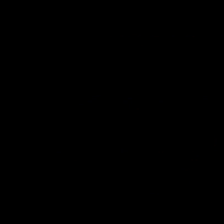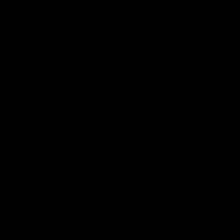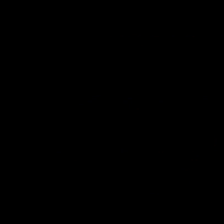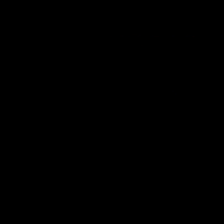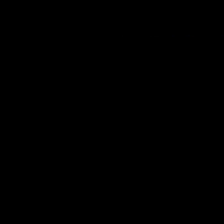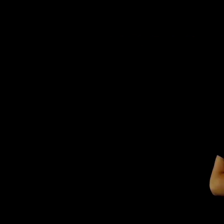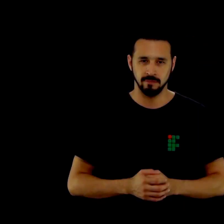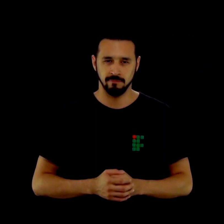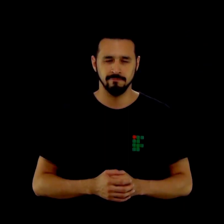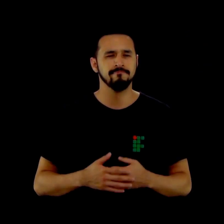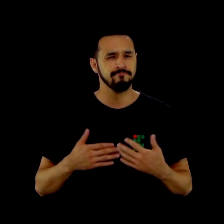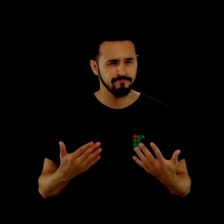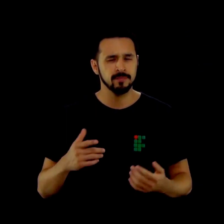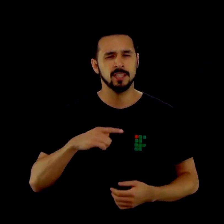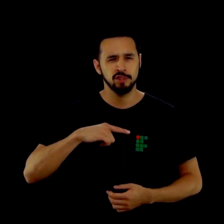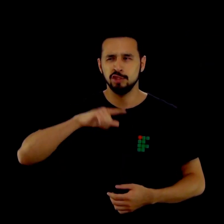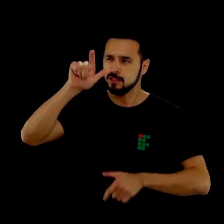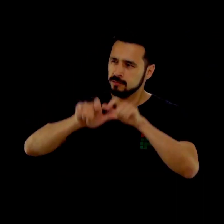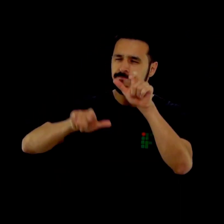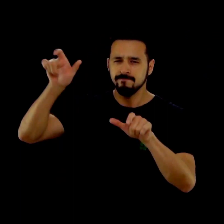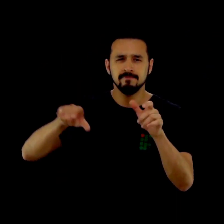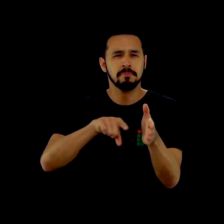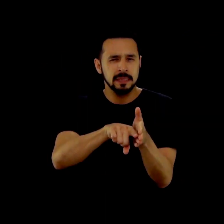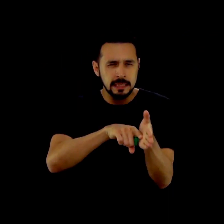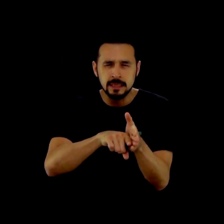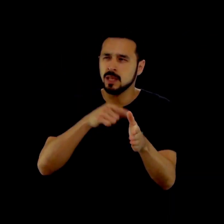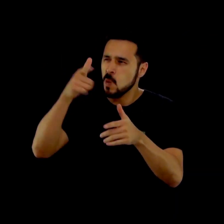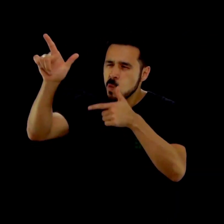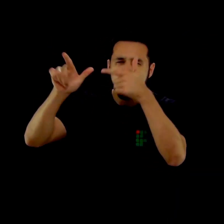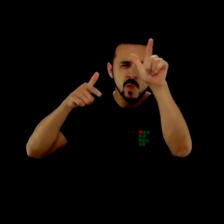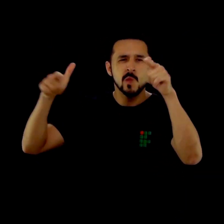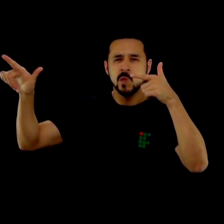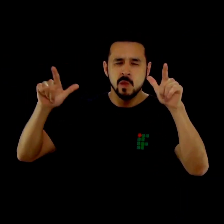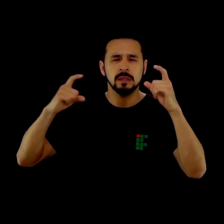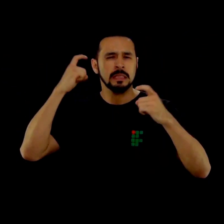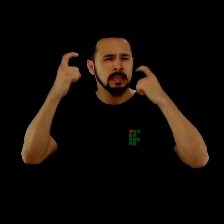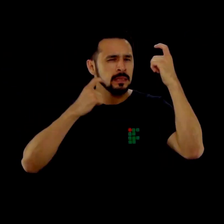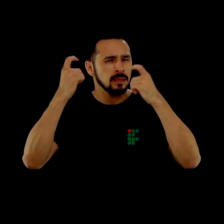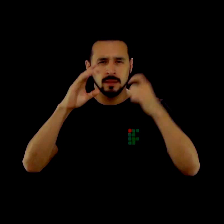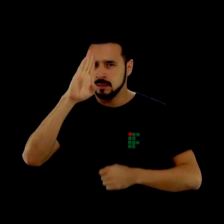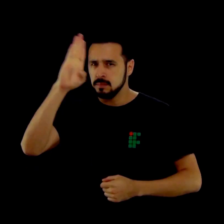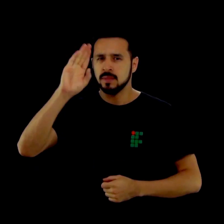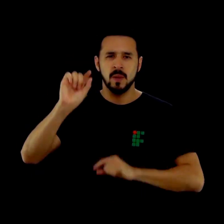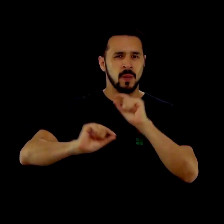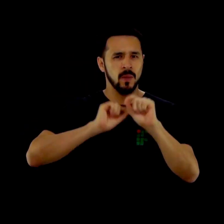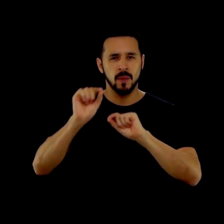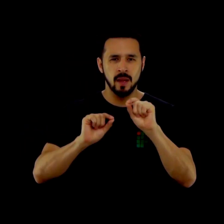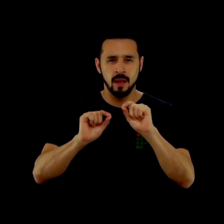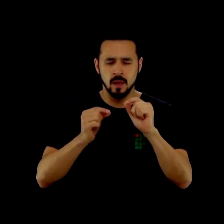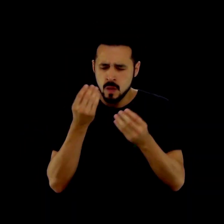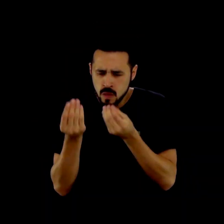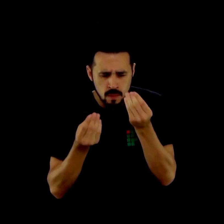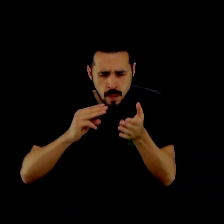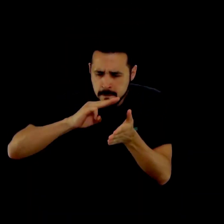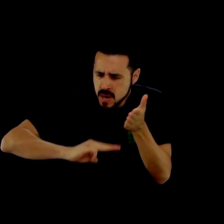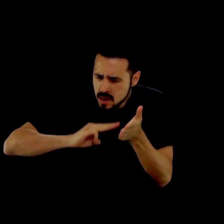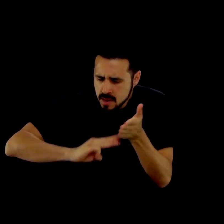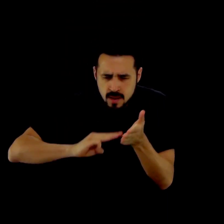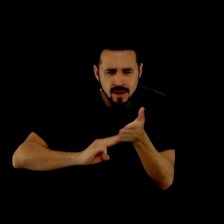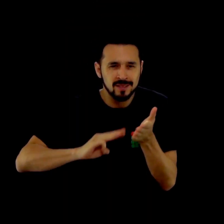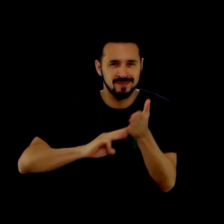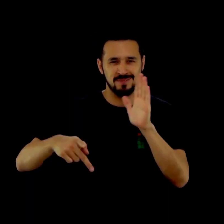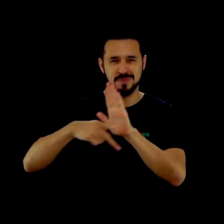Enquanto a principal preocupação dos outros eram os métodos das ciências naturais, a de Skinner era